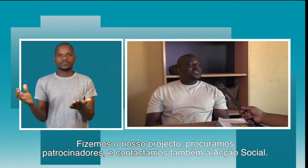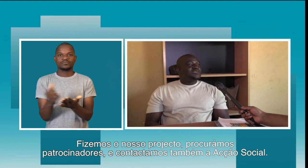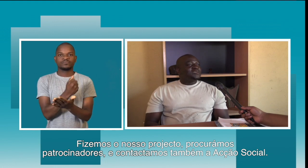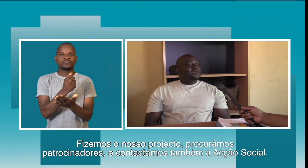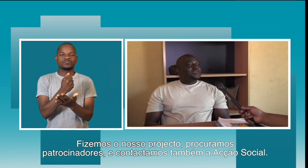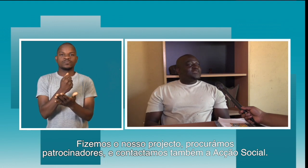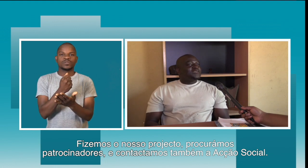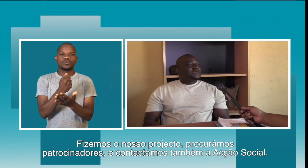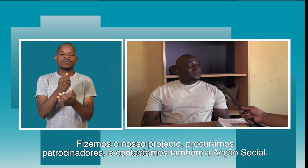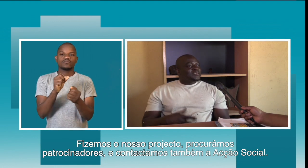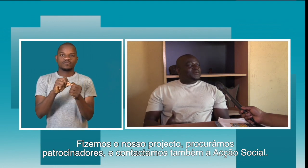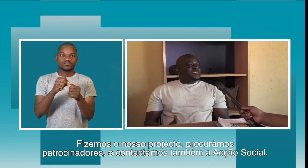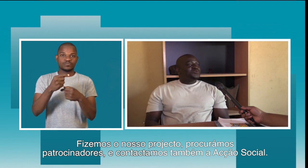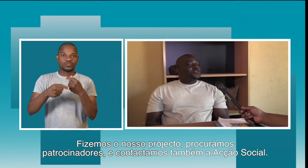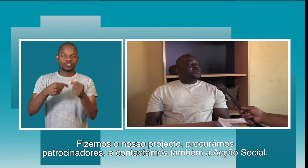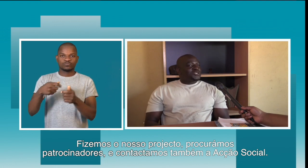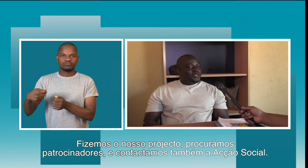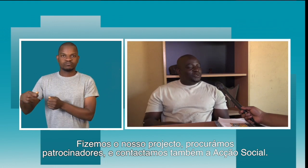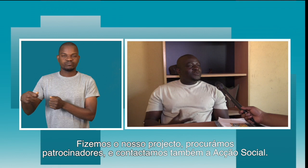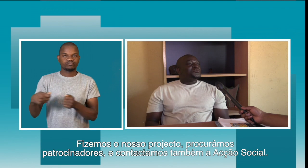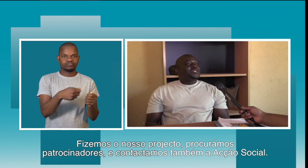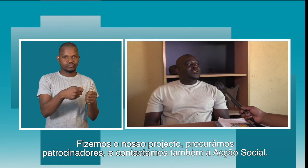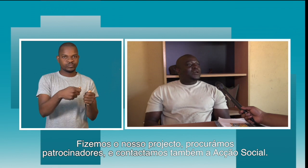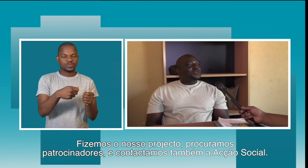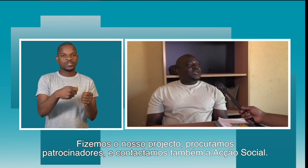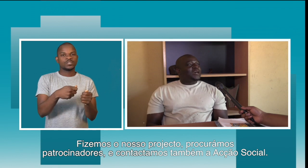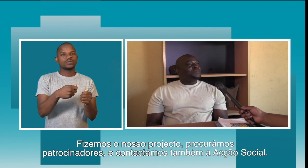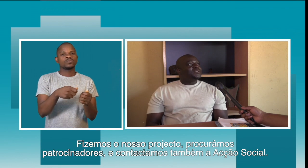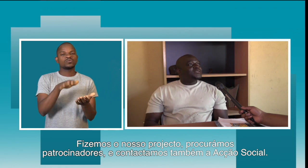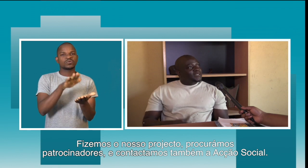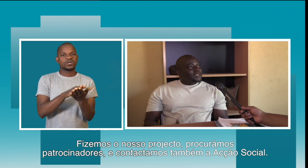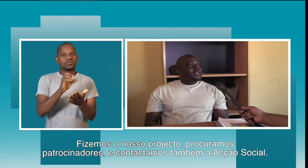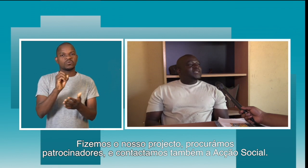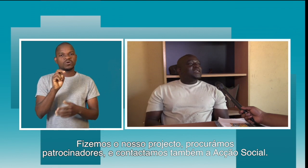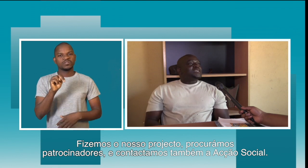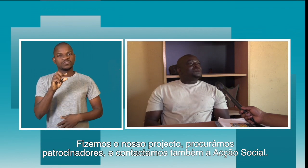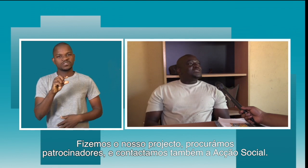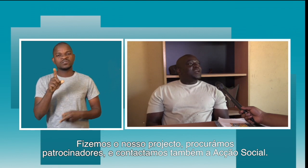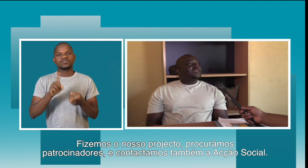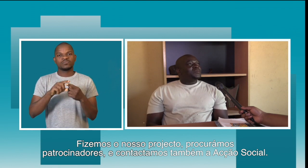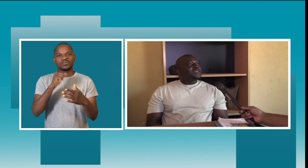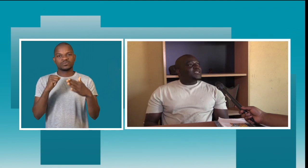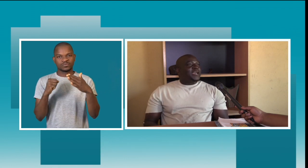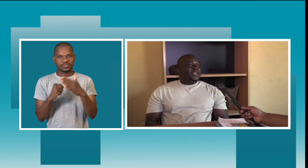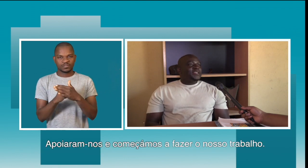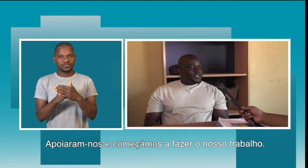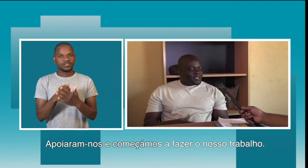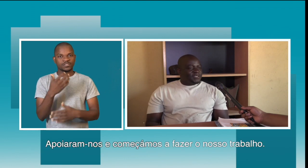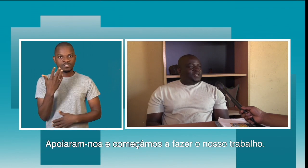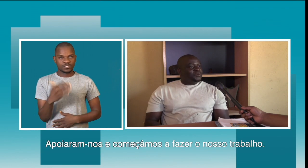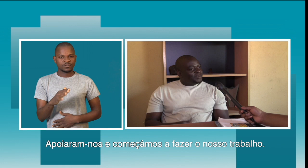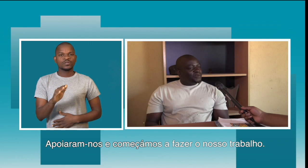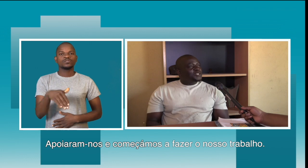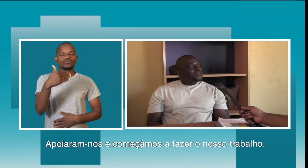conseguimos fazer o nosso projeto e fomos ter com a outra clave e a ação social também, que é aí.